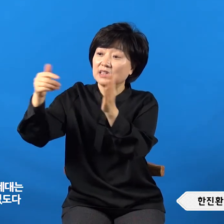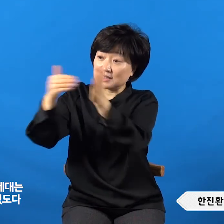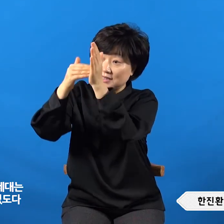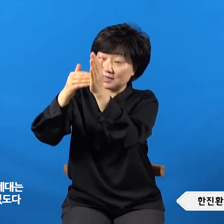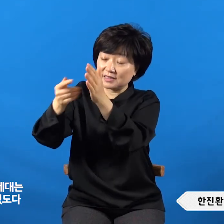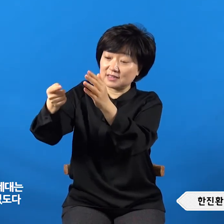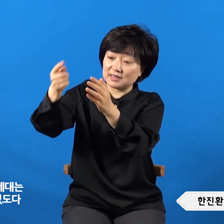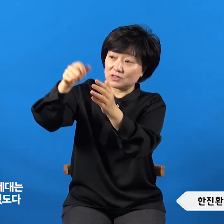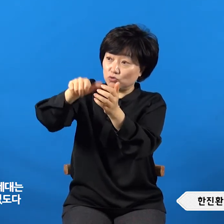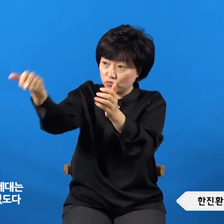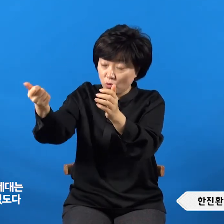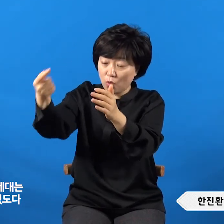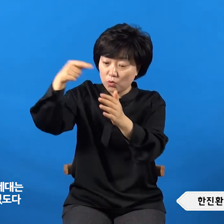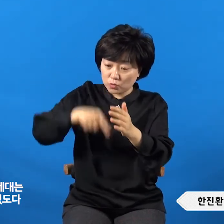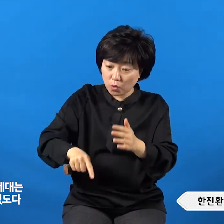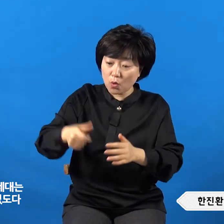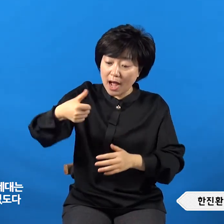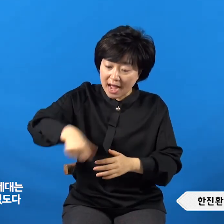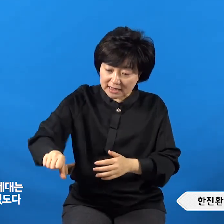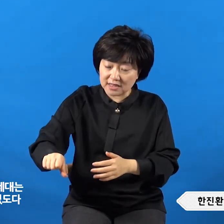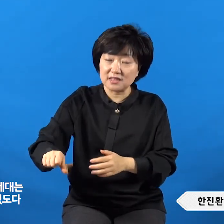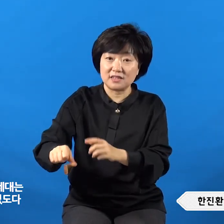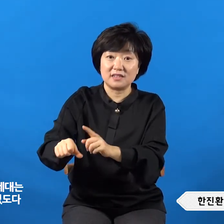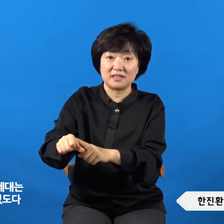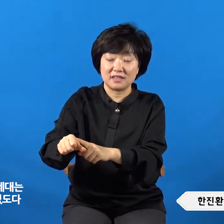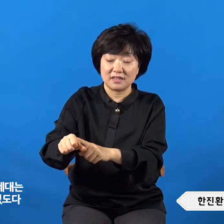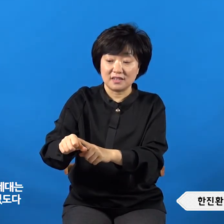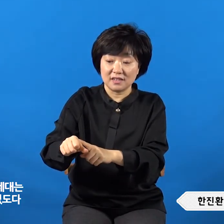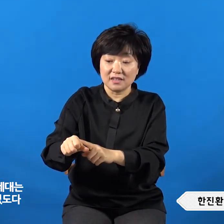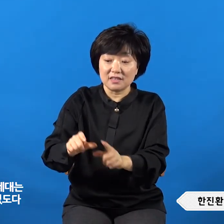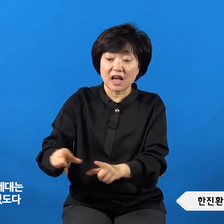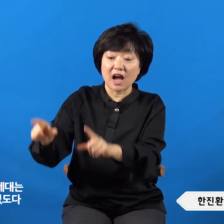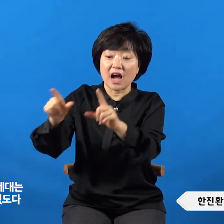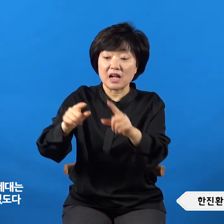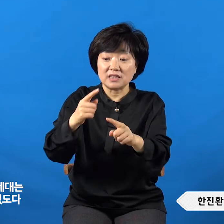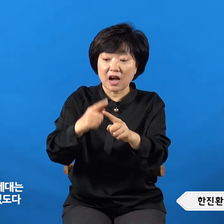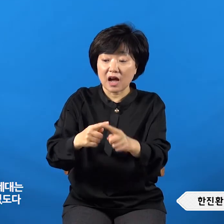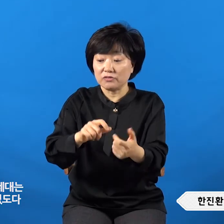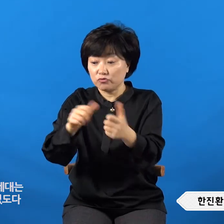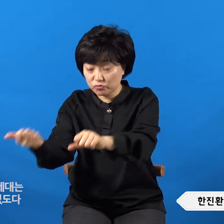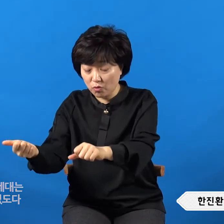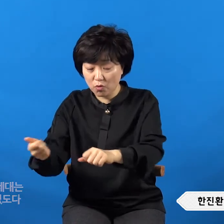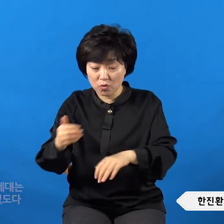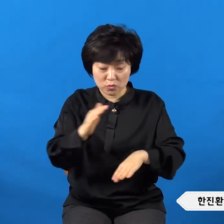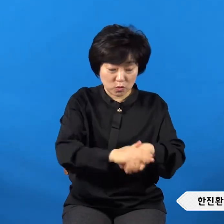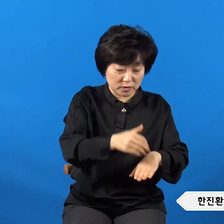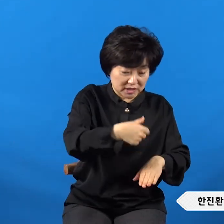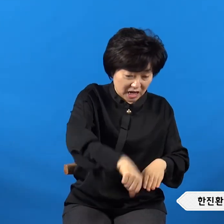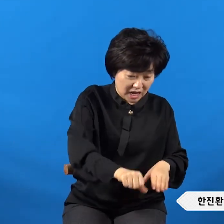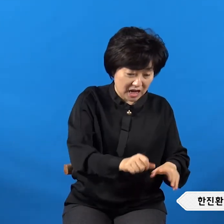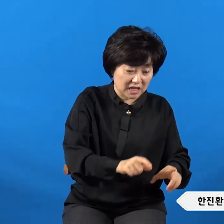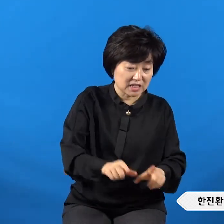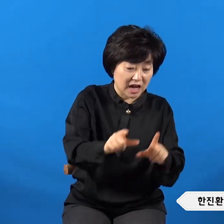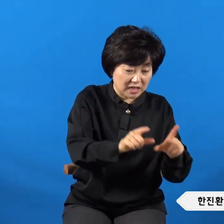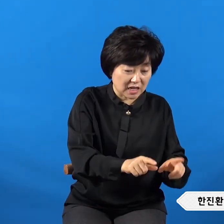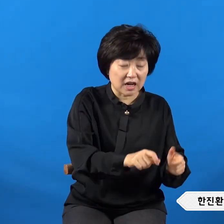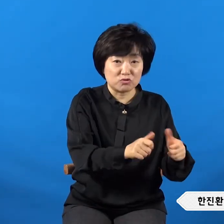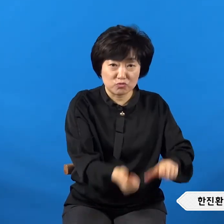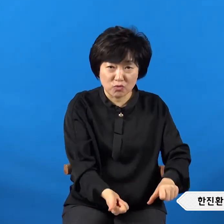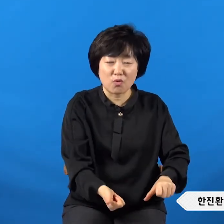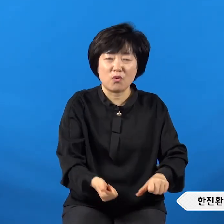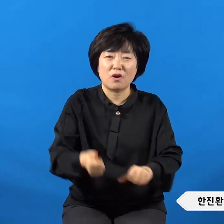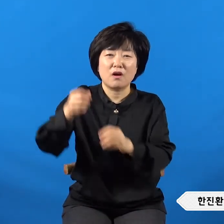왔는가 싶은데 다 가고 그러면 다른 세대가 왔다가는 또 가고 그렇게